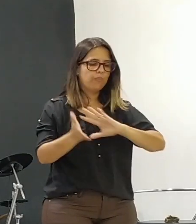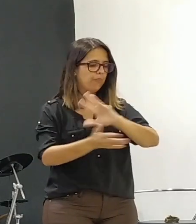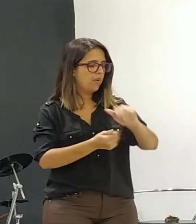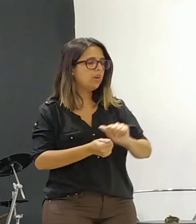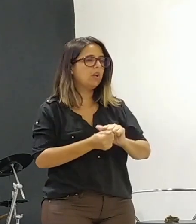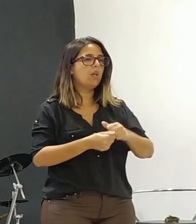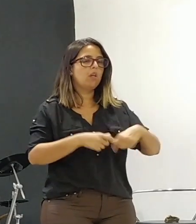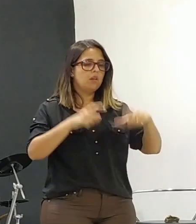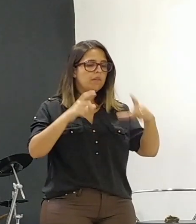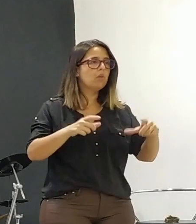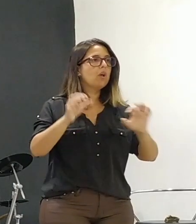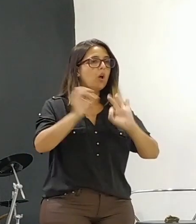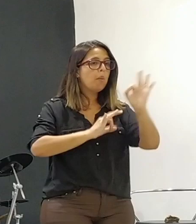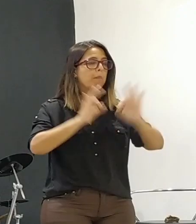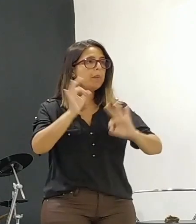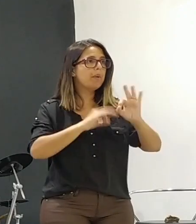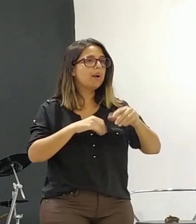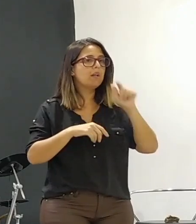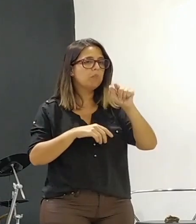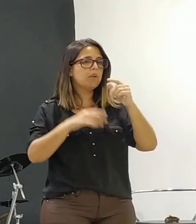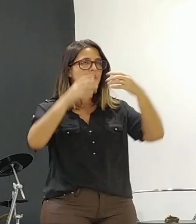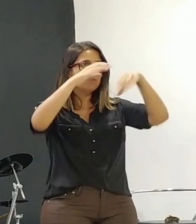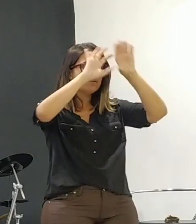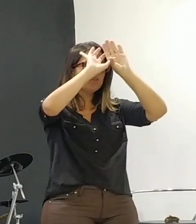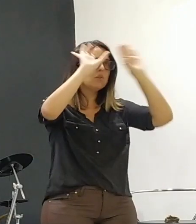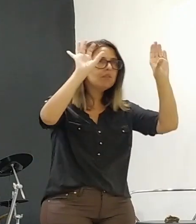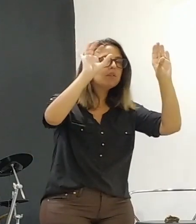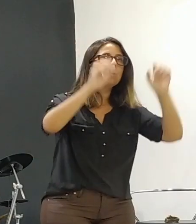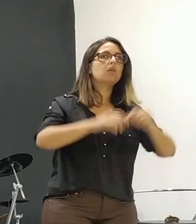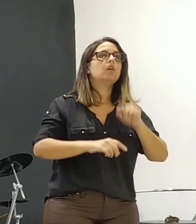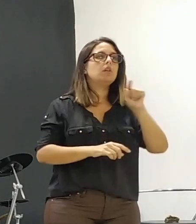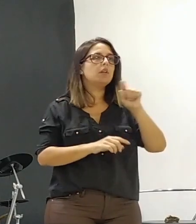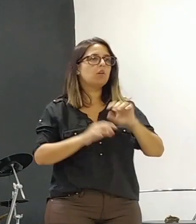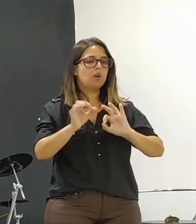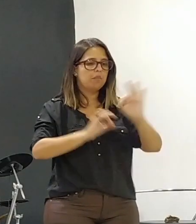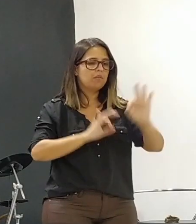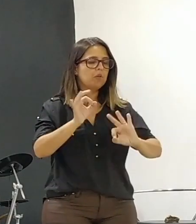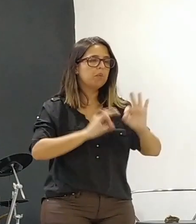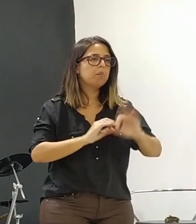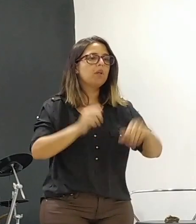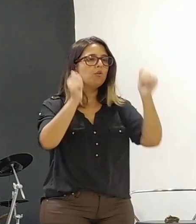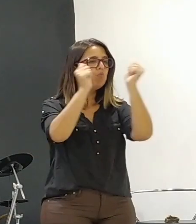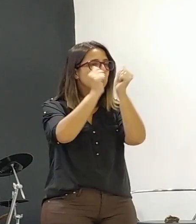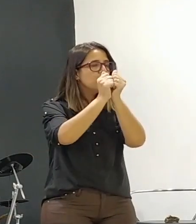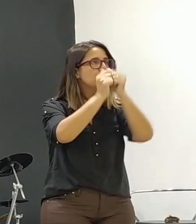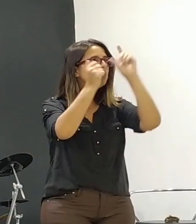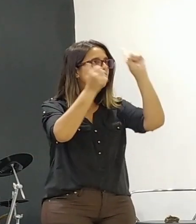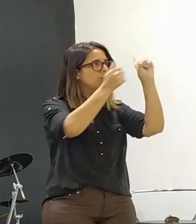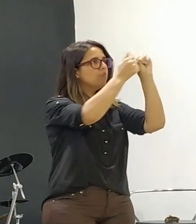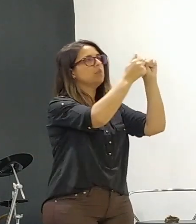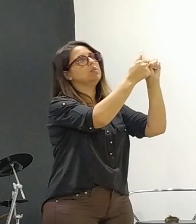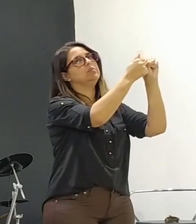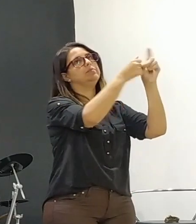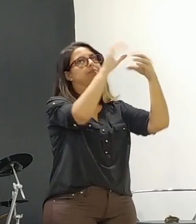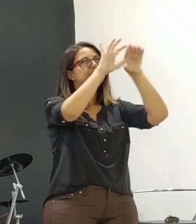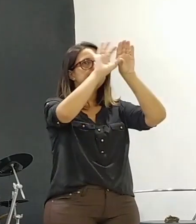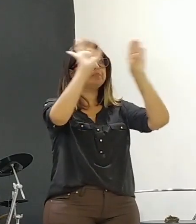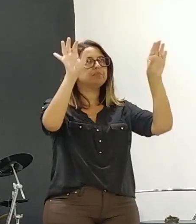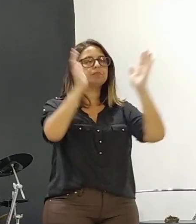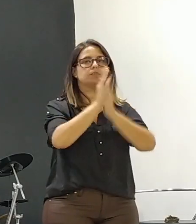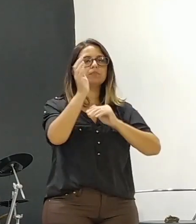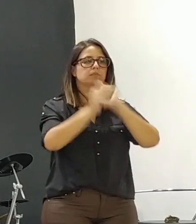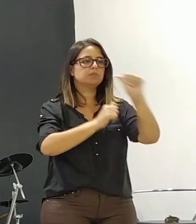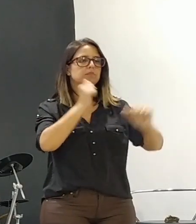Há um lugar preparado para você no céu, há um lugar preparado para você lá, junto com Deus no